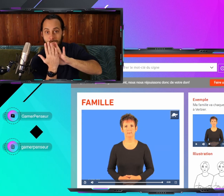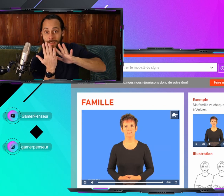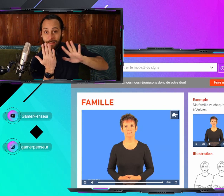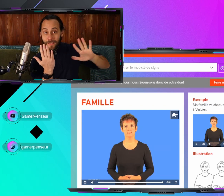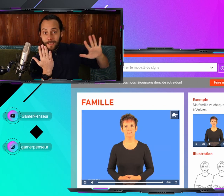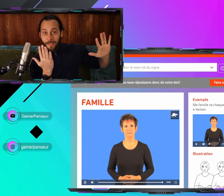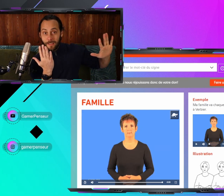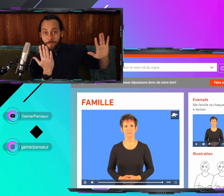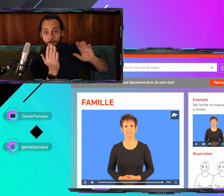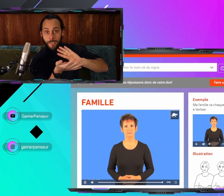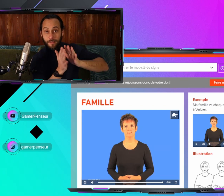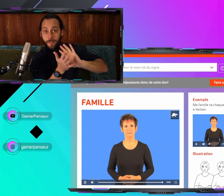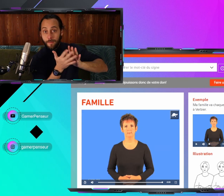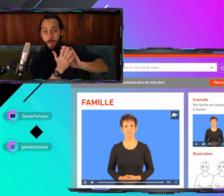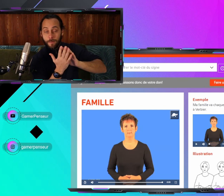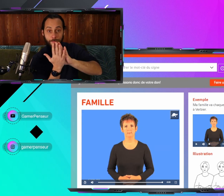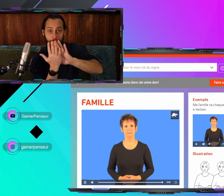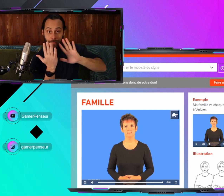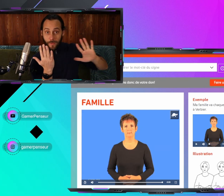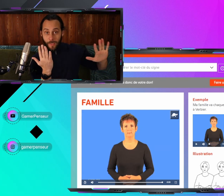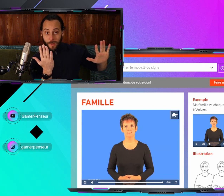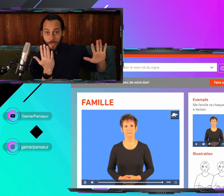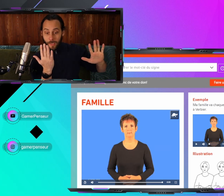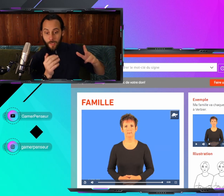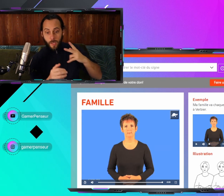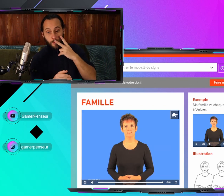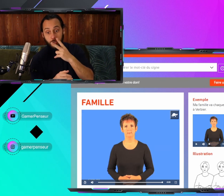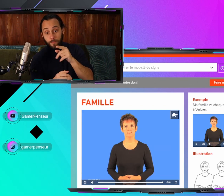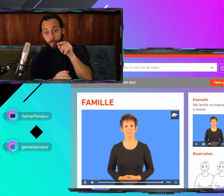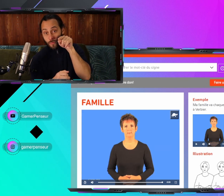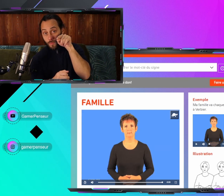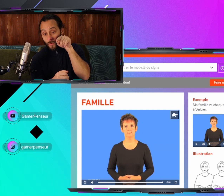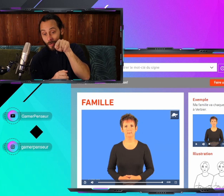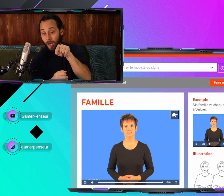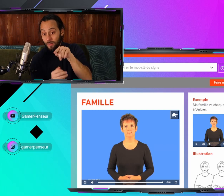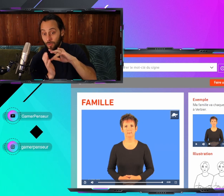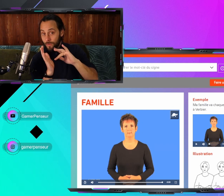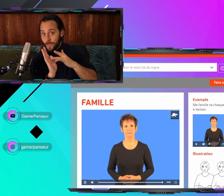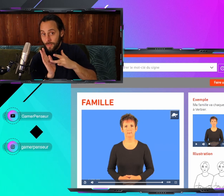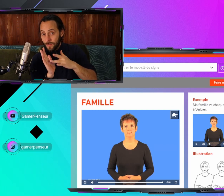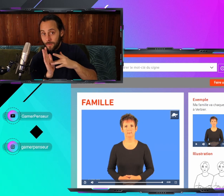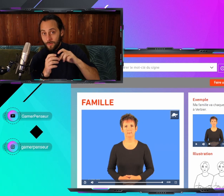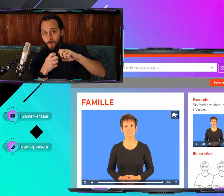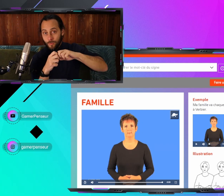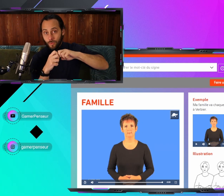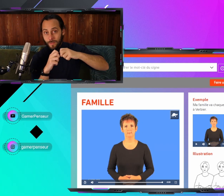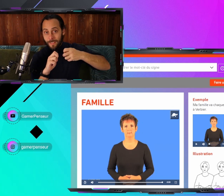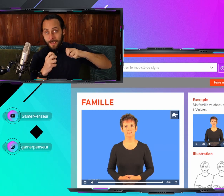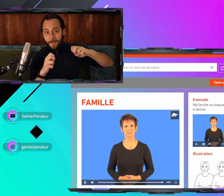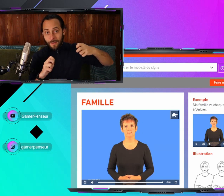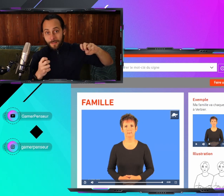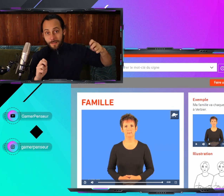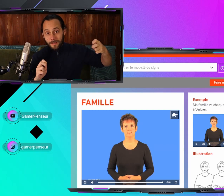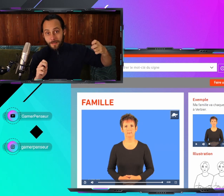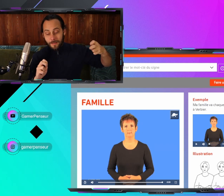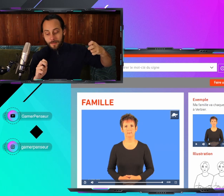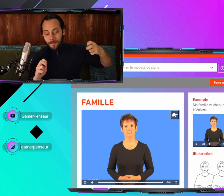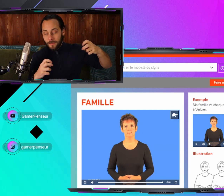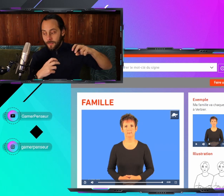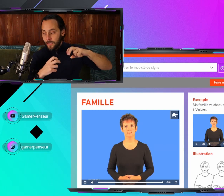et syntaxe LSF, parce que c'était les mains. Et puis j'ai vu là sur le site que c'est plutôt